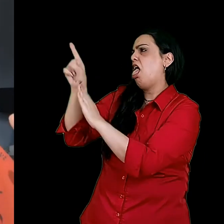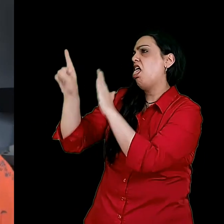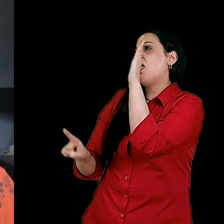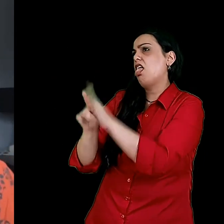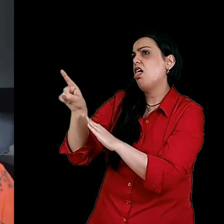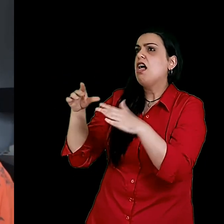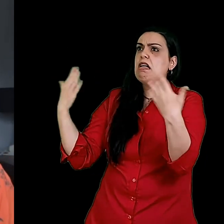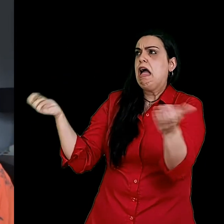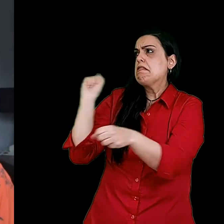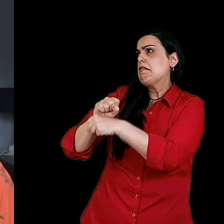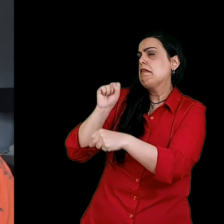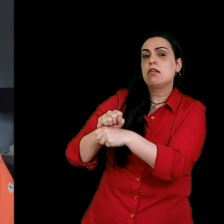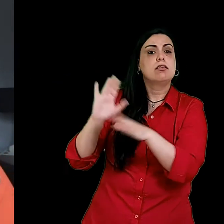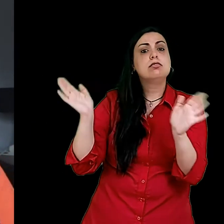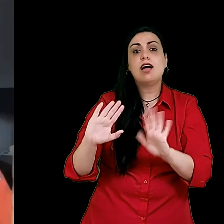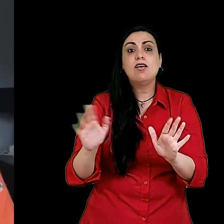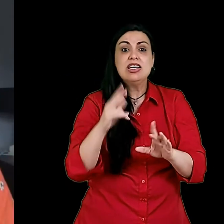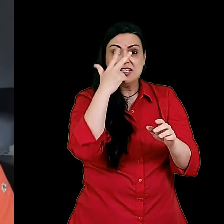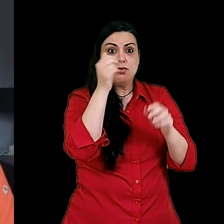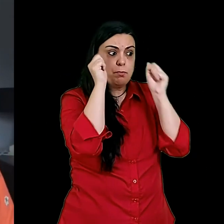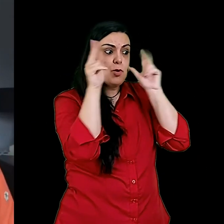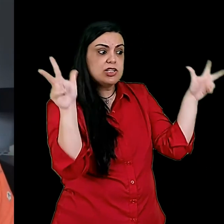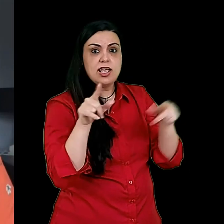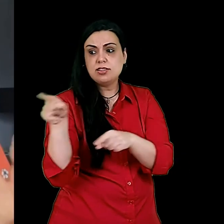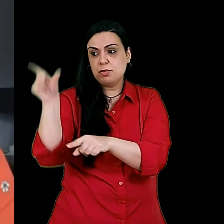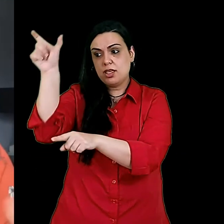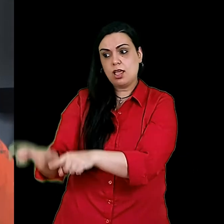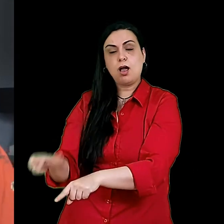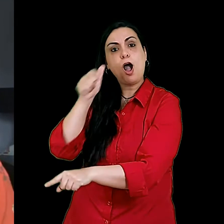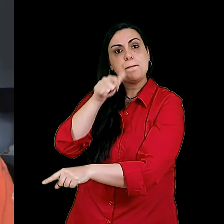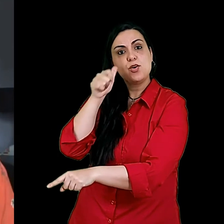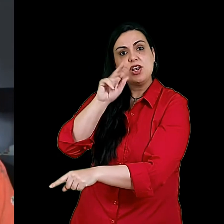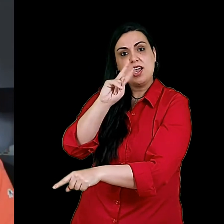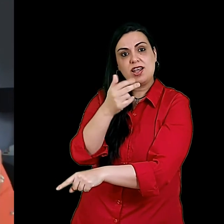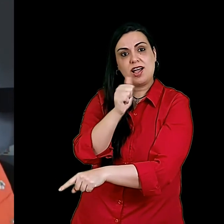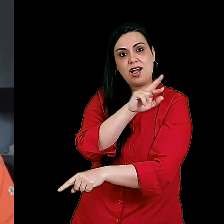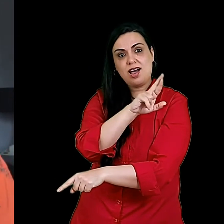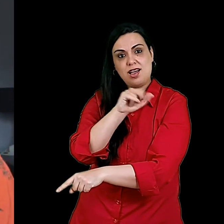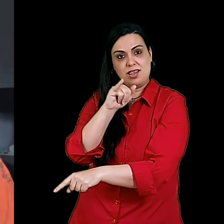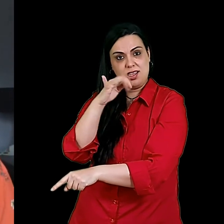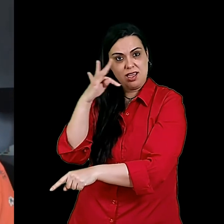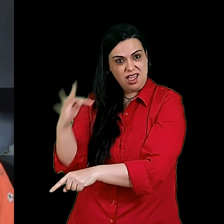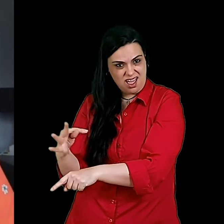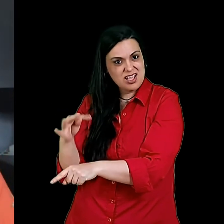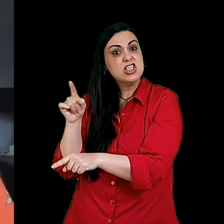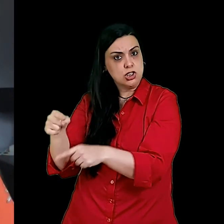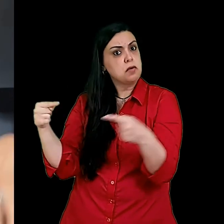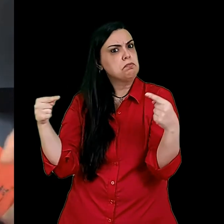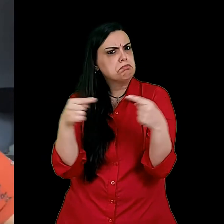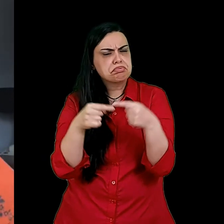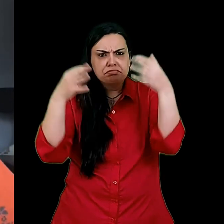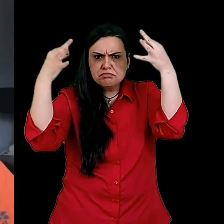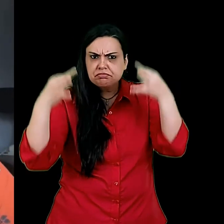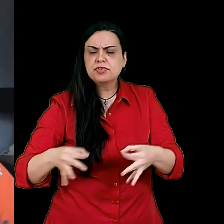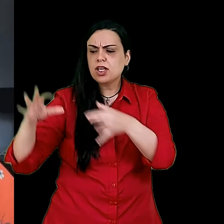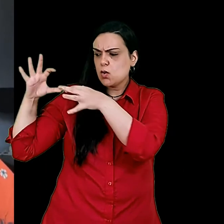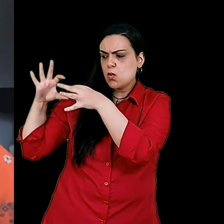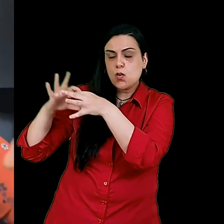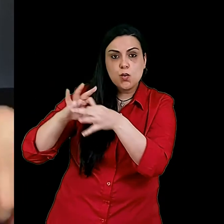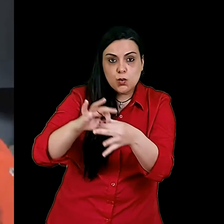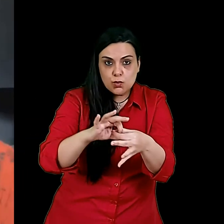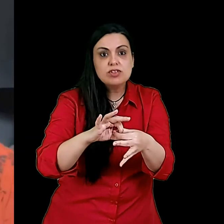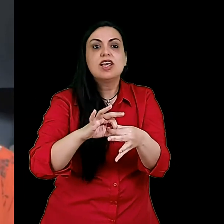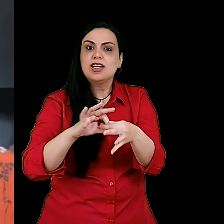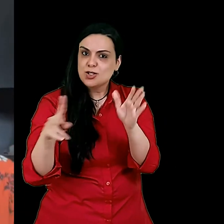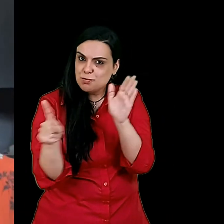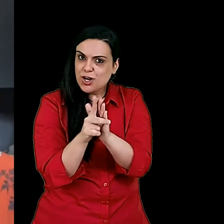Obedecer sem questionar. A exemplo de Moisés, a exemplo da Harriet, que é alguém que eu estou falando aqui fora do contexto sagrado, mas